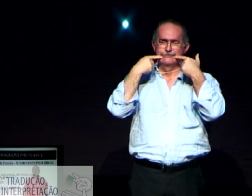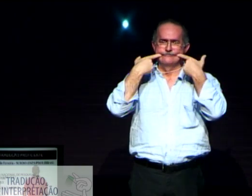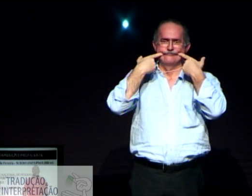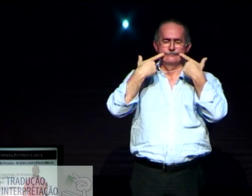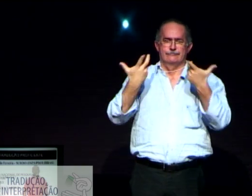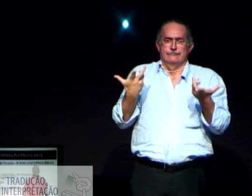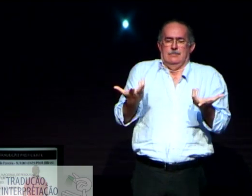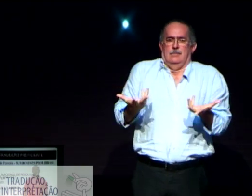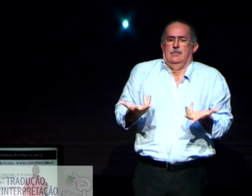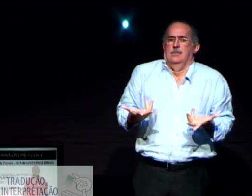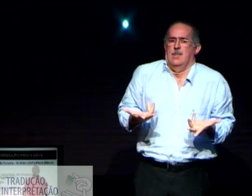agora.